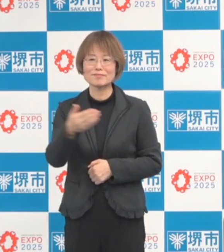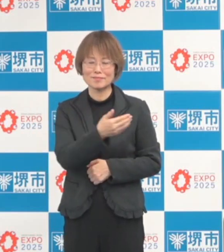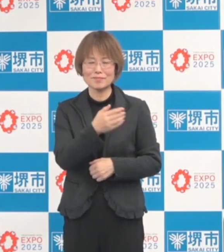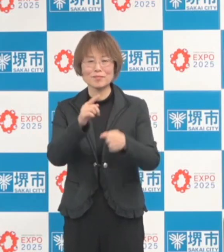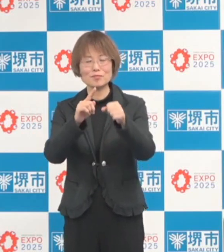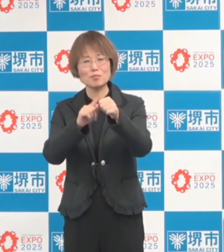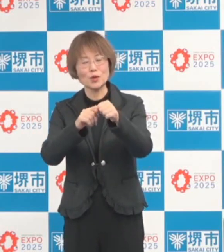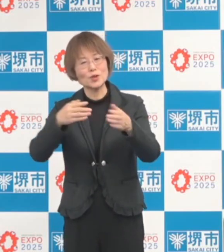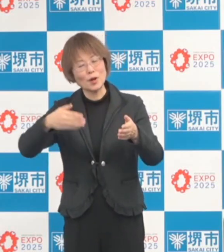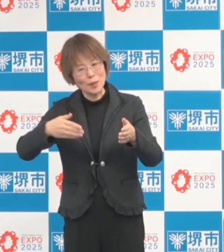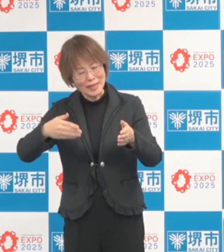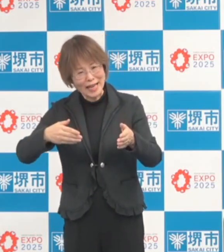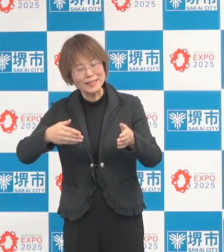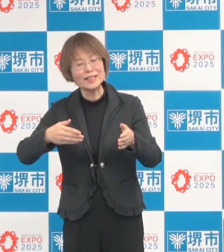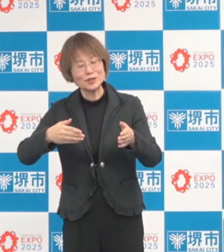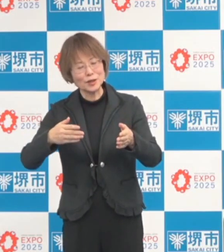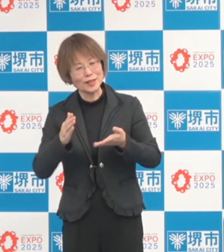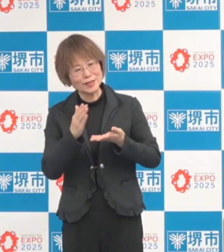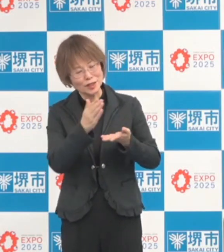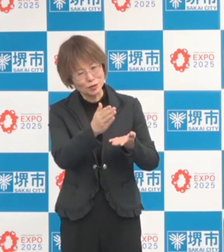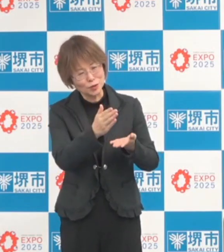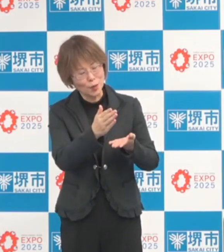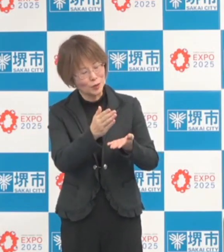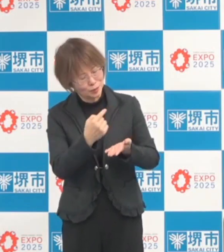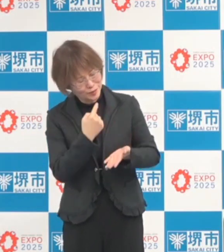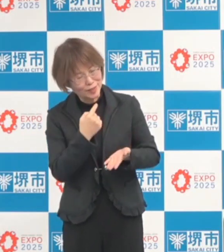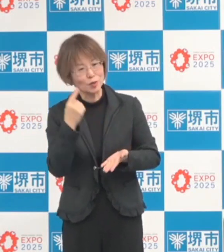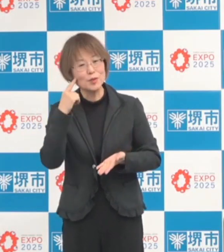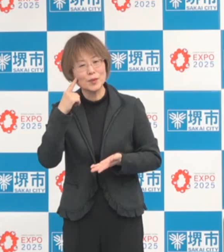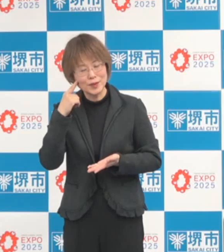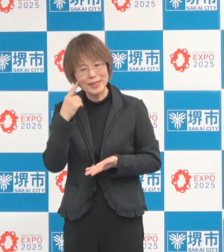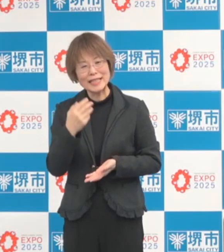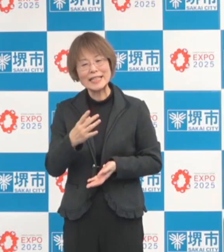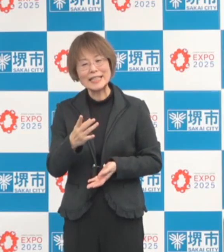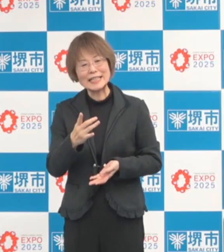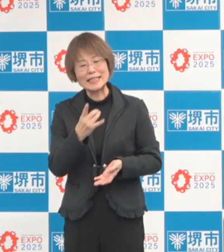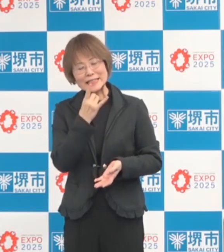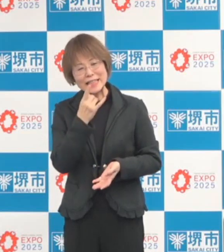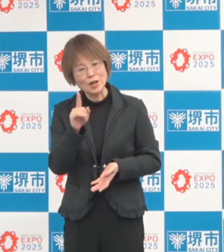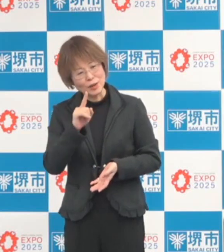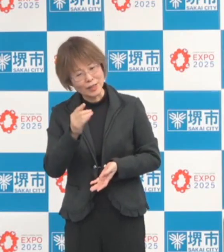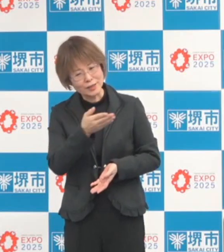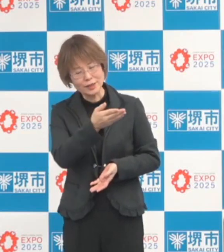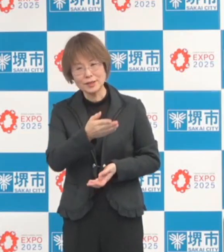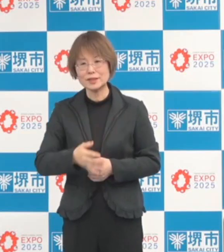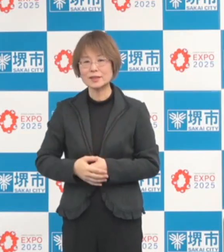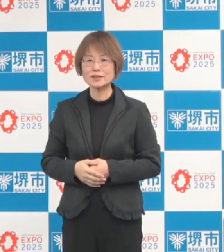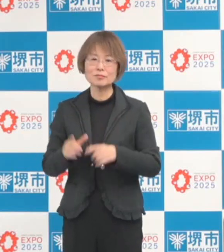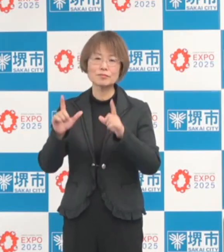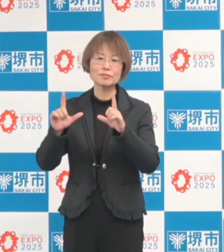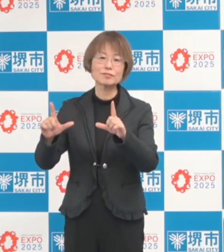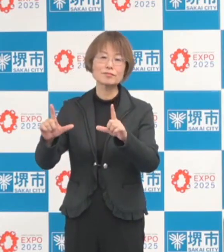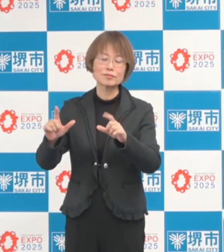まっていない段階でお伺いするのもあれですけど、市長としてはどういうふうな期待をしていらっしゃいますか。 そうですね、